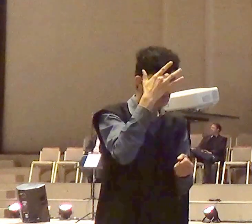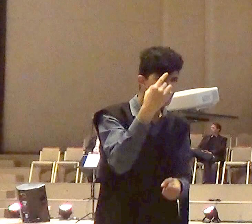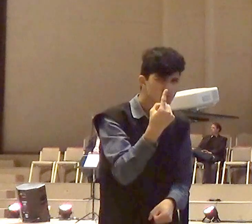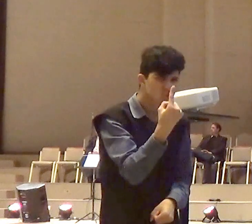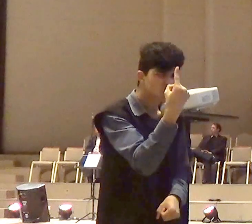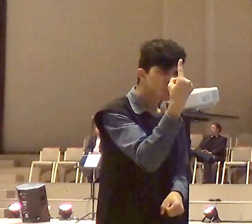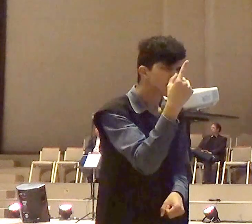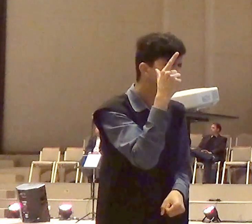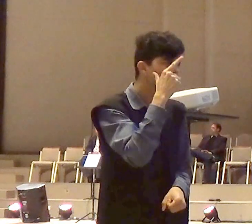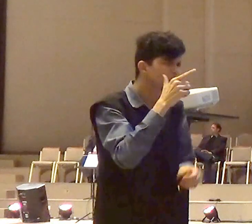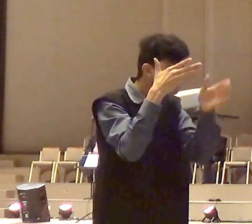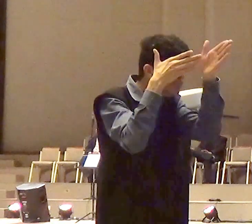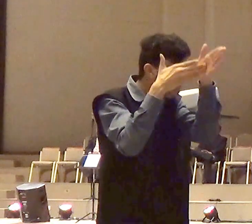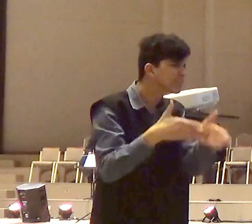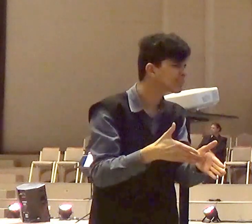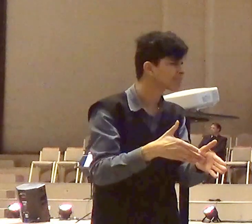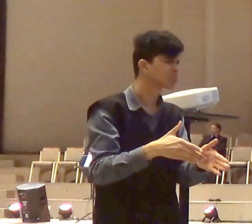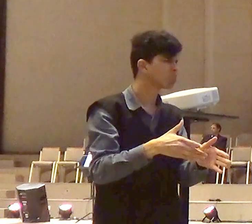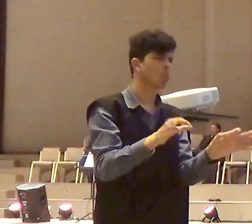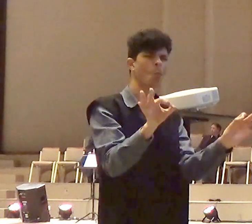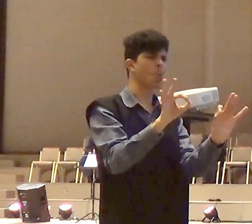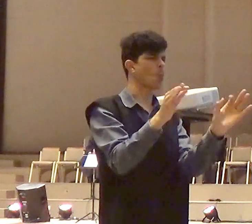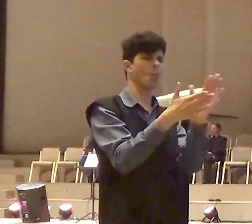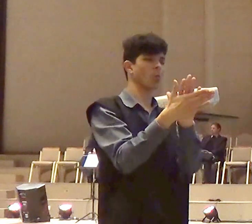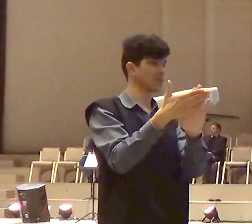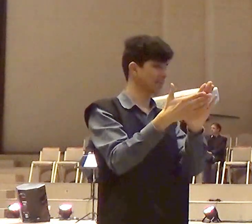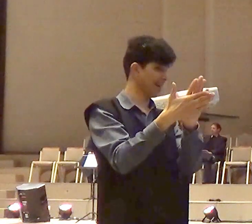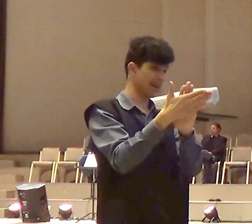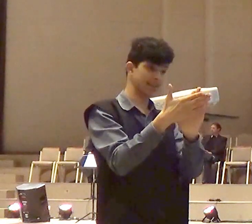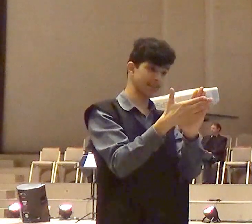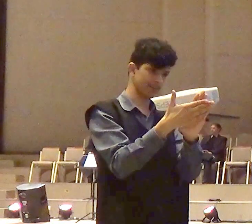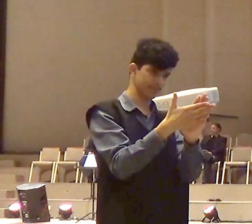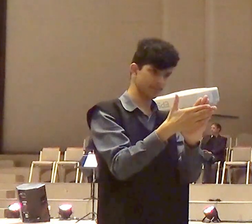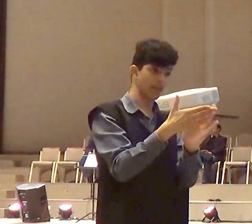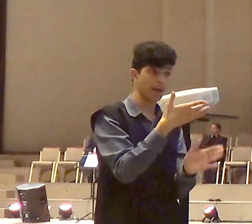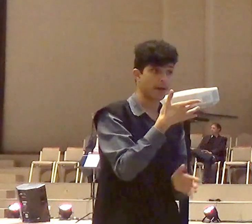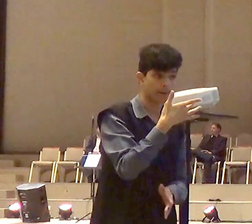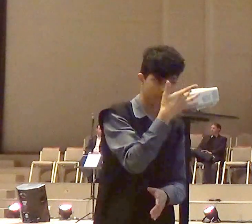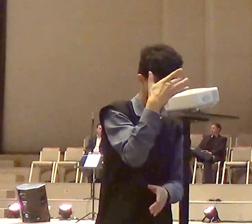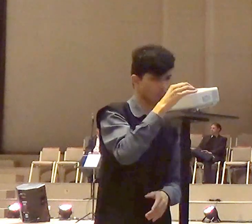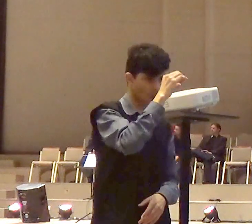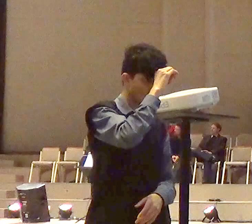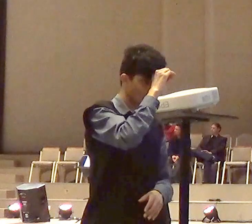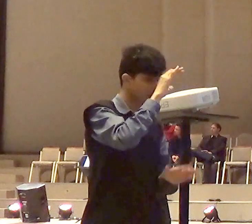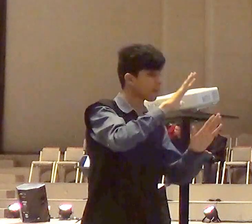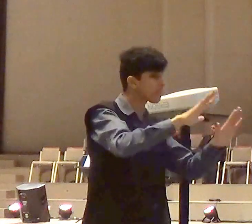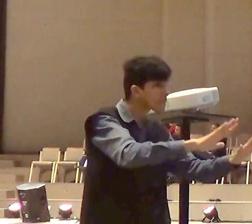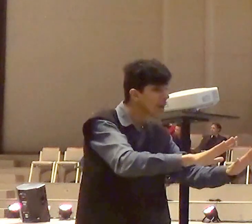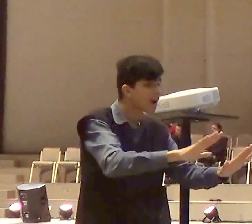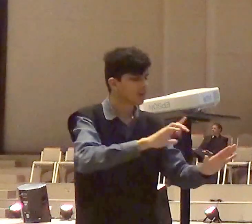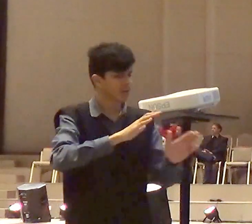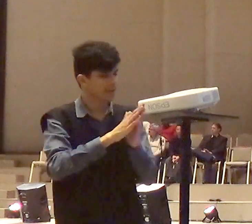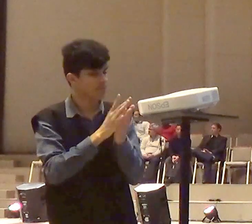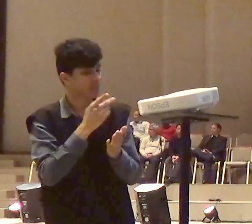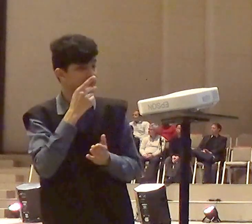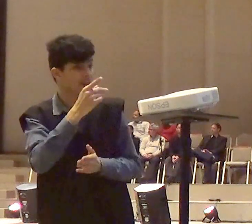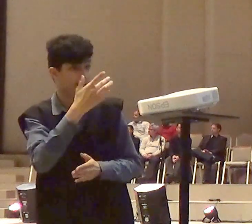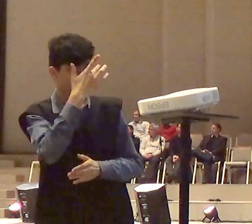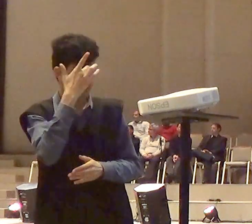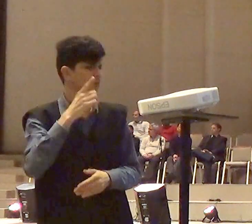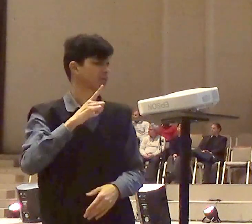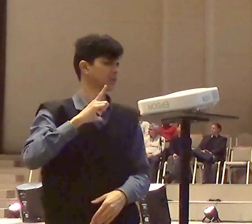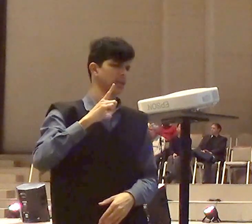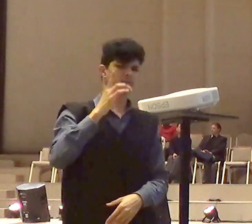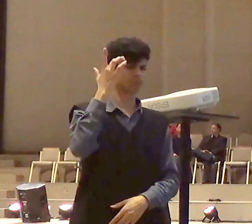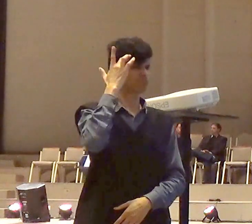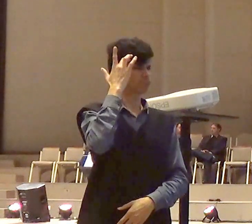bem Provérbios 14 diz assim o sábio é cauteloso evito o mal mas